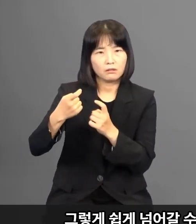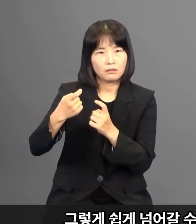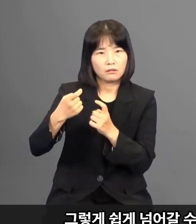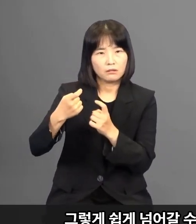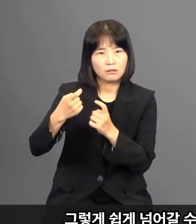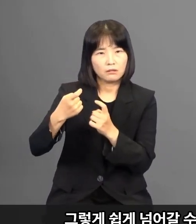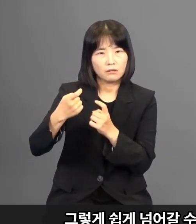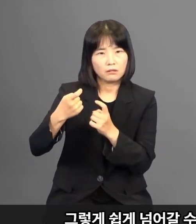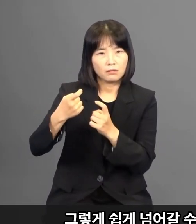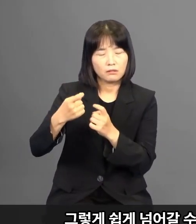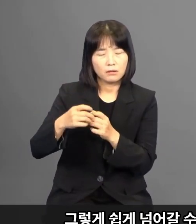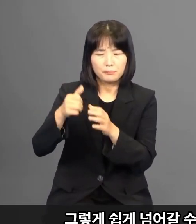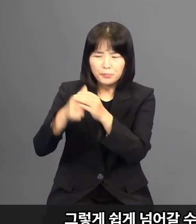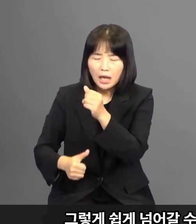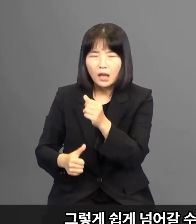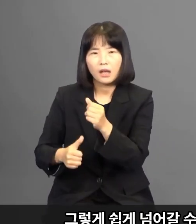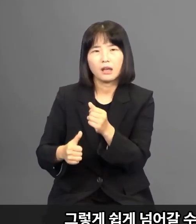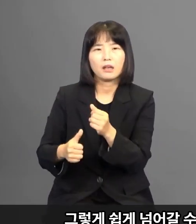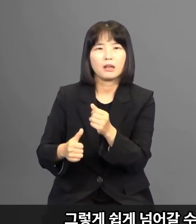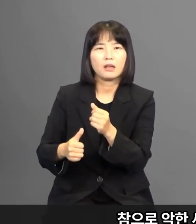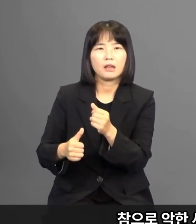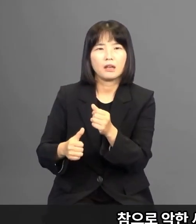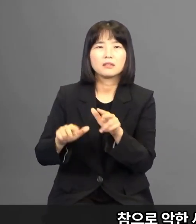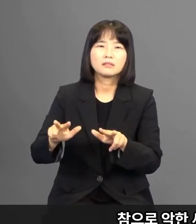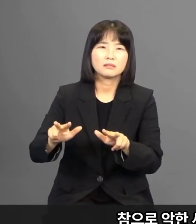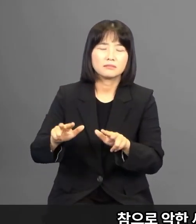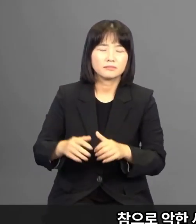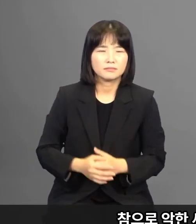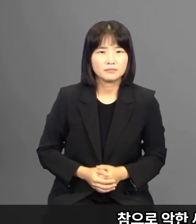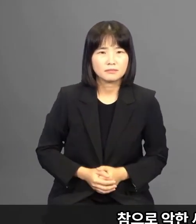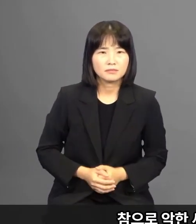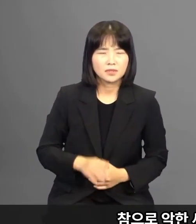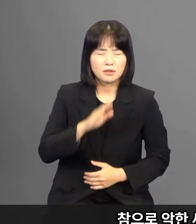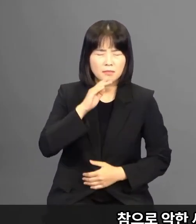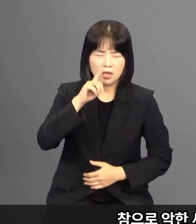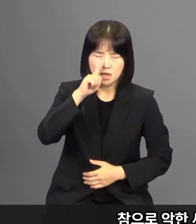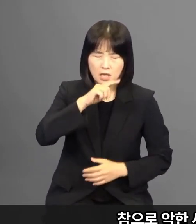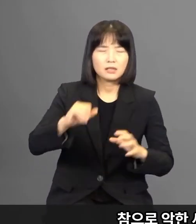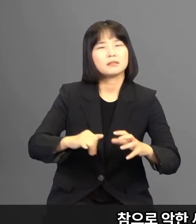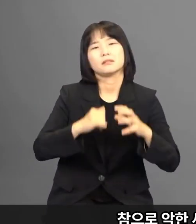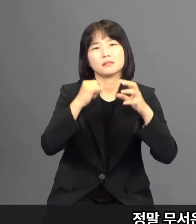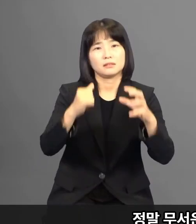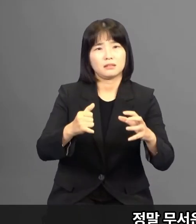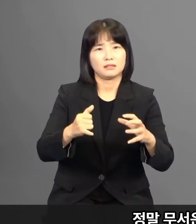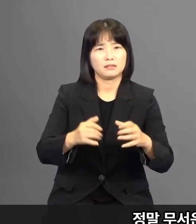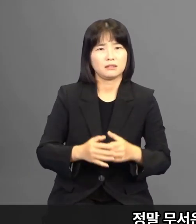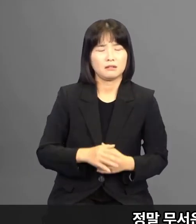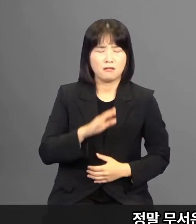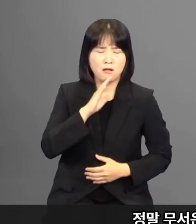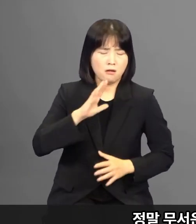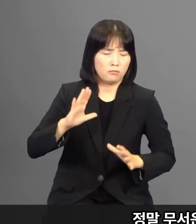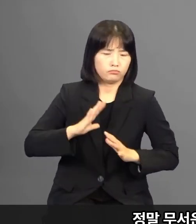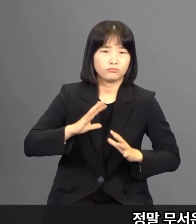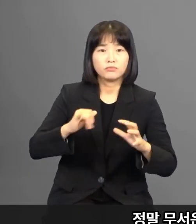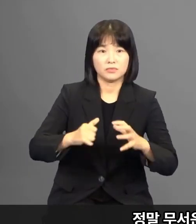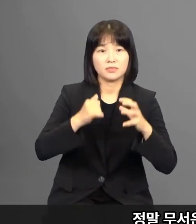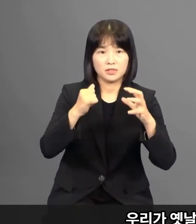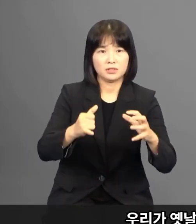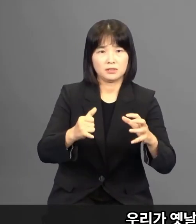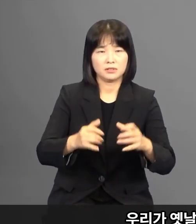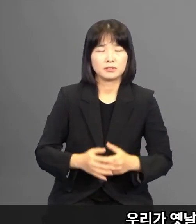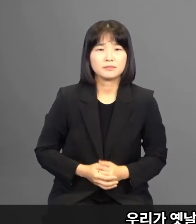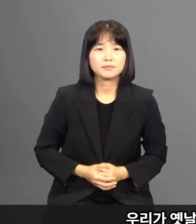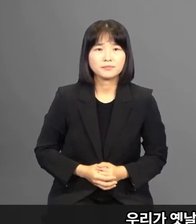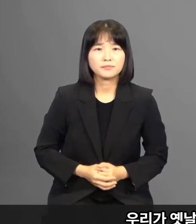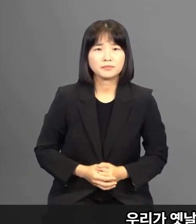있는 시대가 바로 지금 시대입니다. 참으로 악한 세상을 우리가 살고 있어요. 정말 무서운 세상을 살고 있습니다.